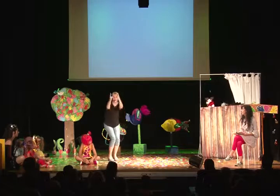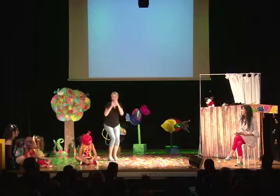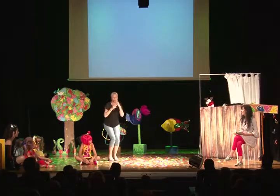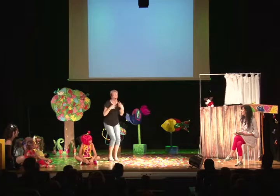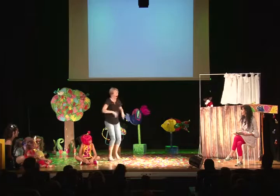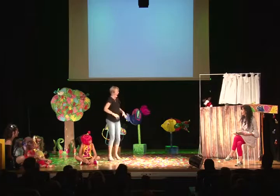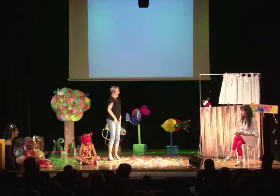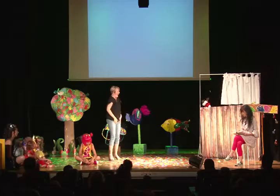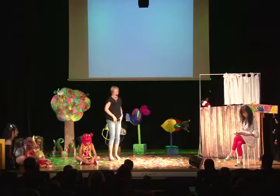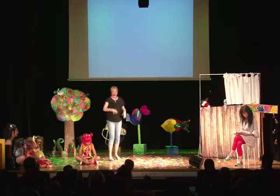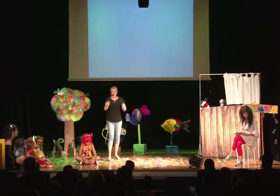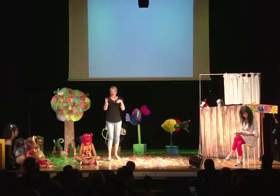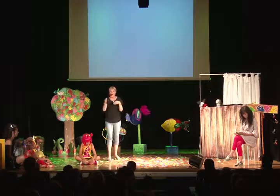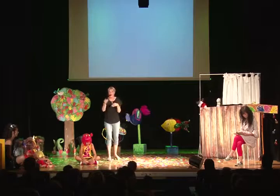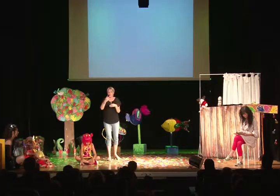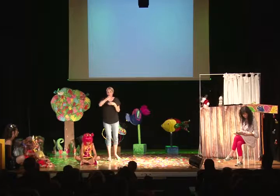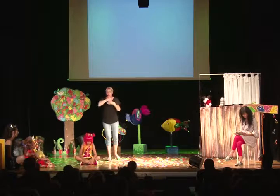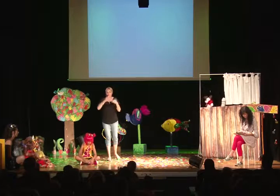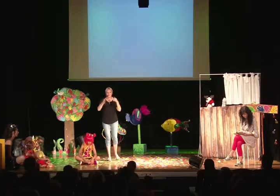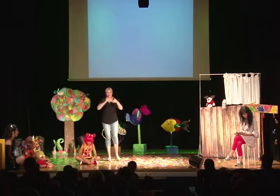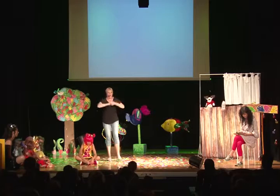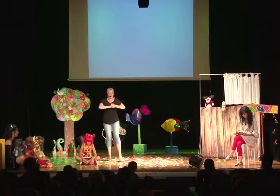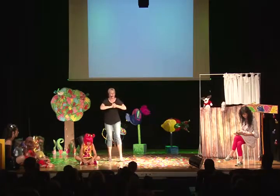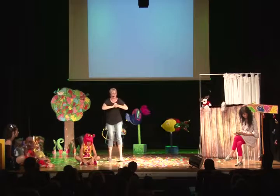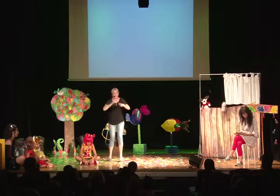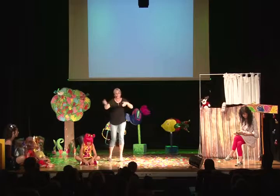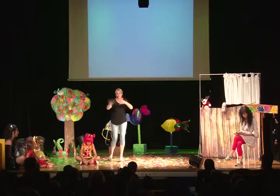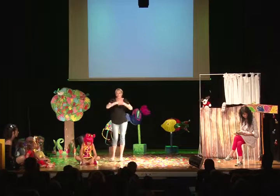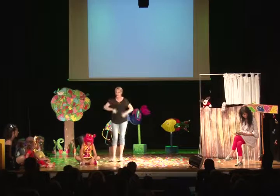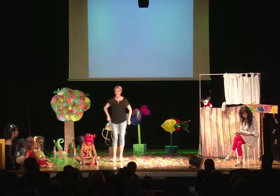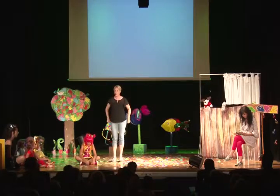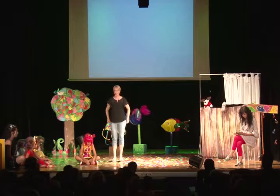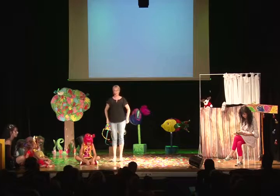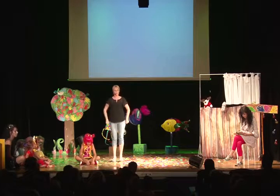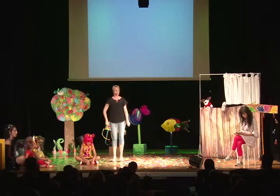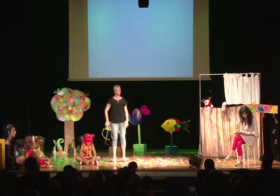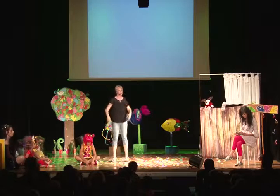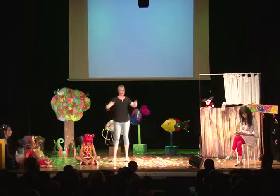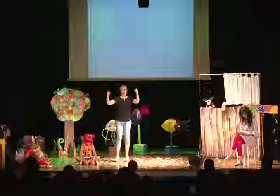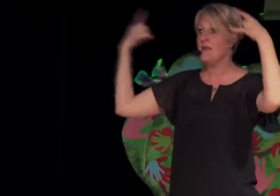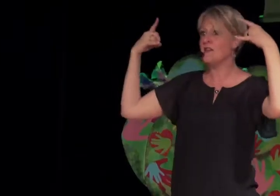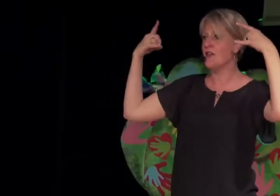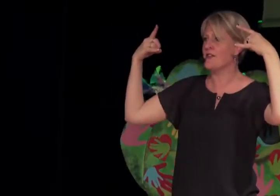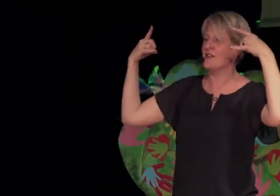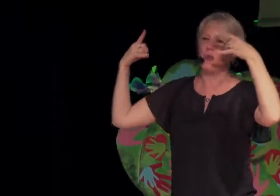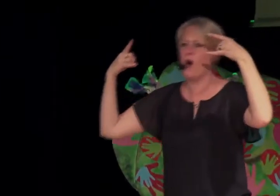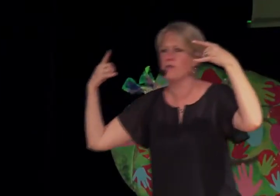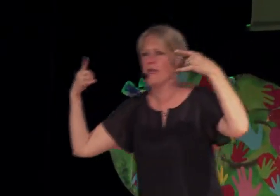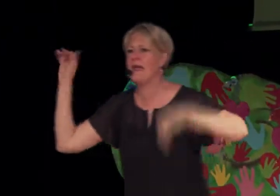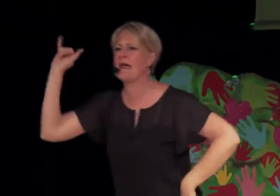arrive! Oh, entre vite et serre-moi la main, et ferme la porte. Et maintenant, dites-moi, il y a qui